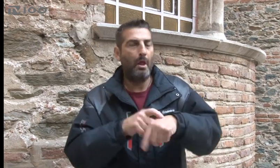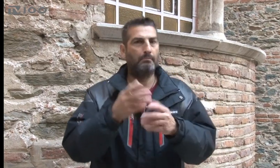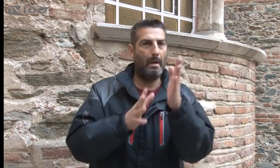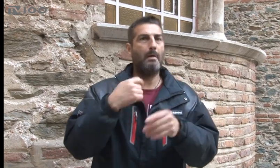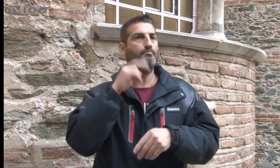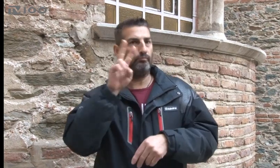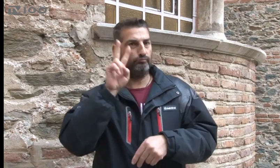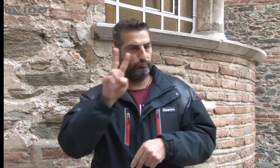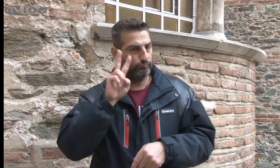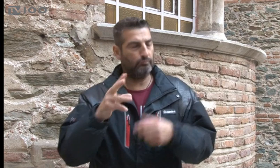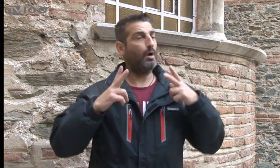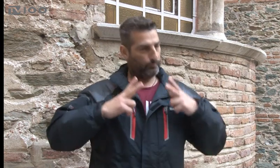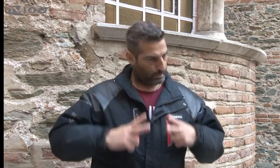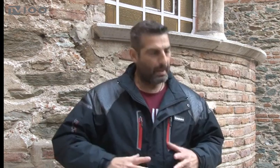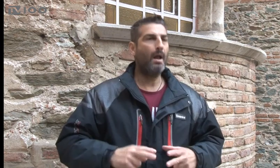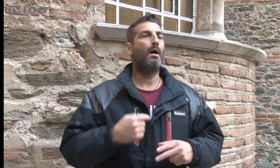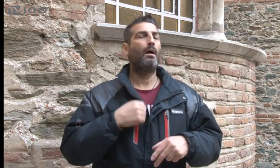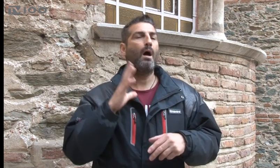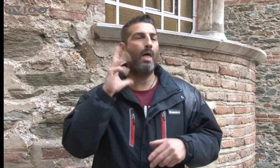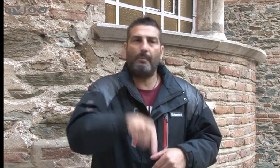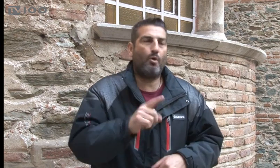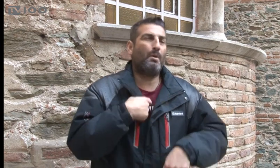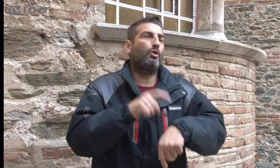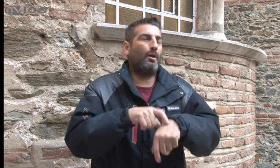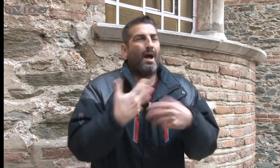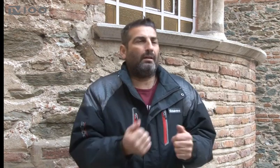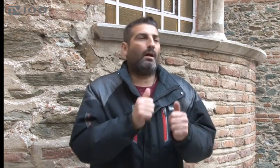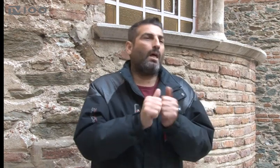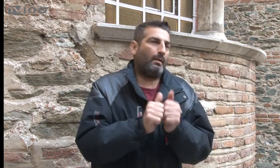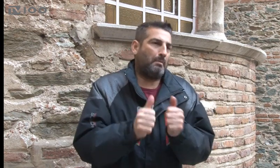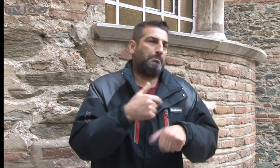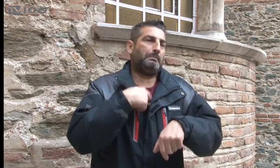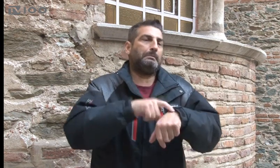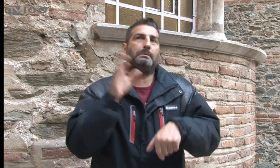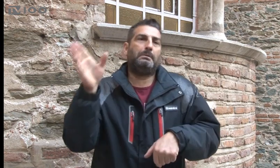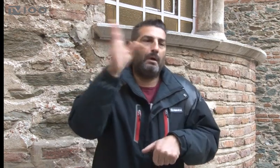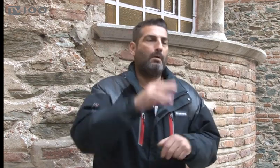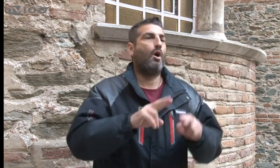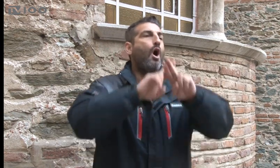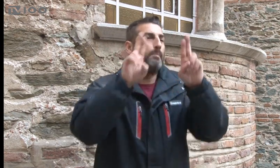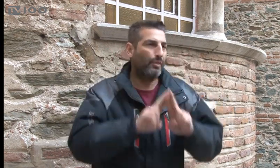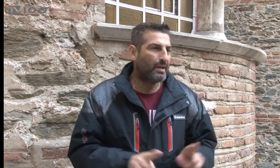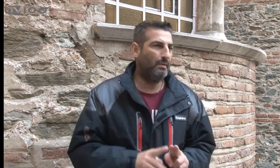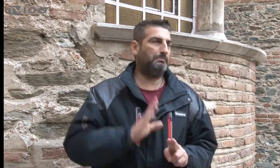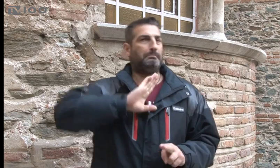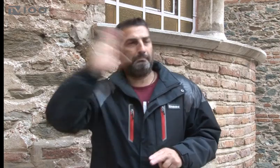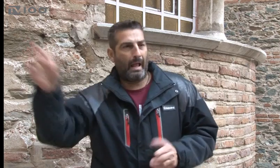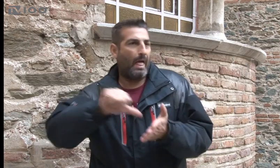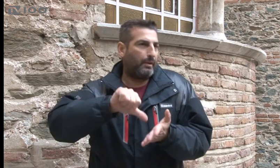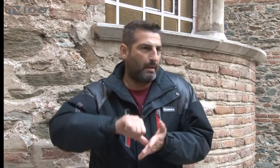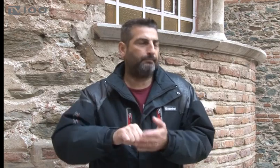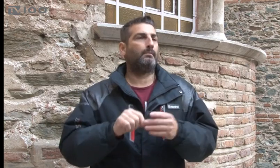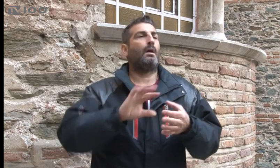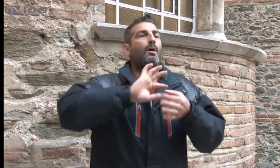έχει διερμηνία και μπορώ και παρακολουθώ άνετα την Θεία Λειτουργία. Φυσικά, λόγω υποχρεώσεων δεν έρχομαι